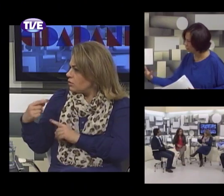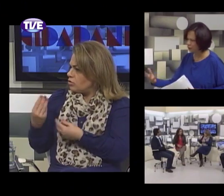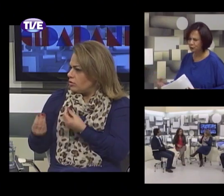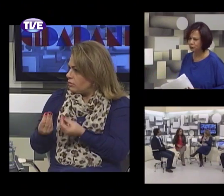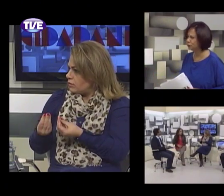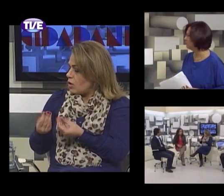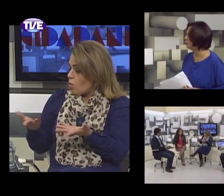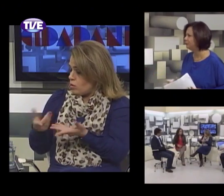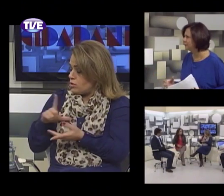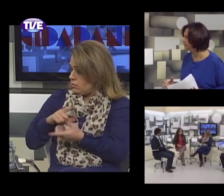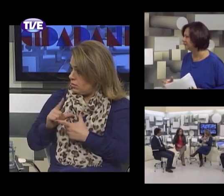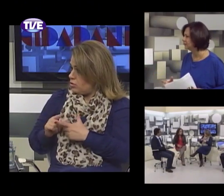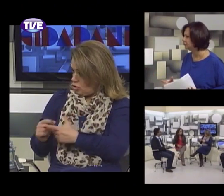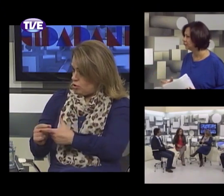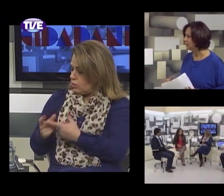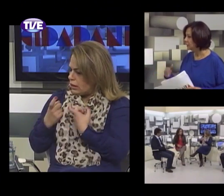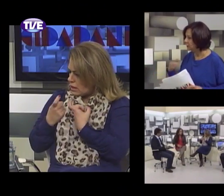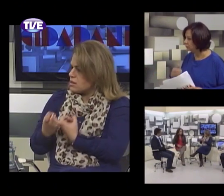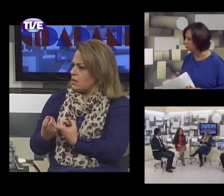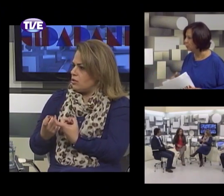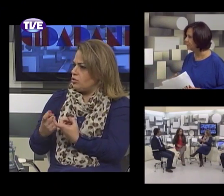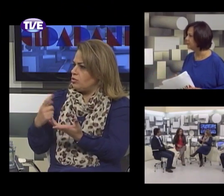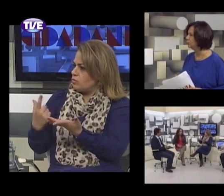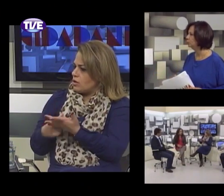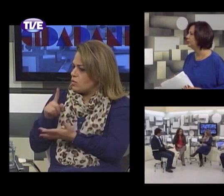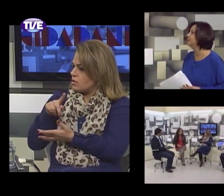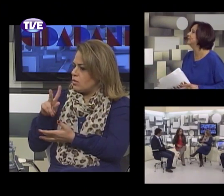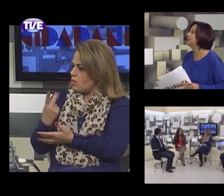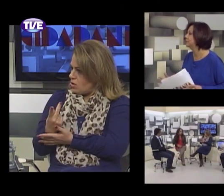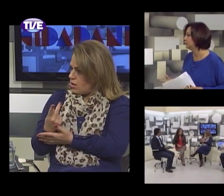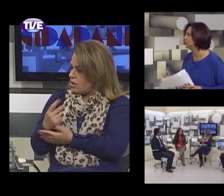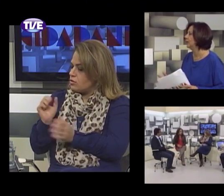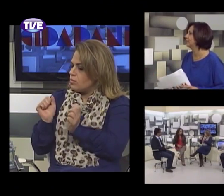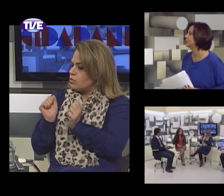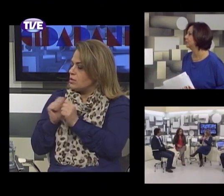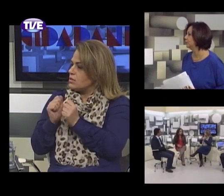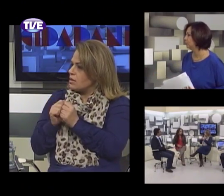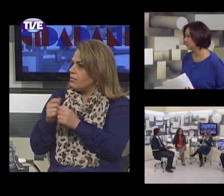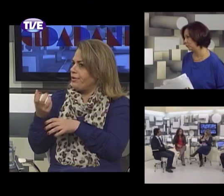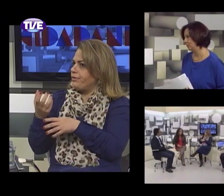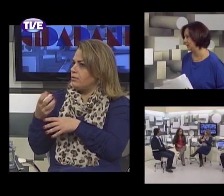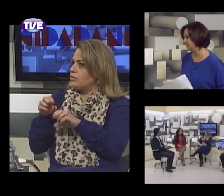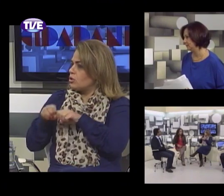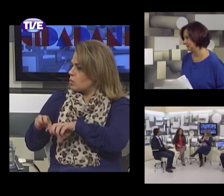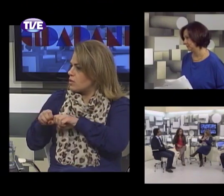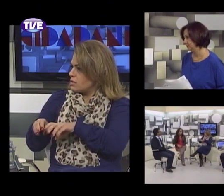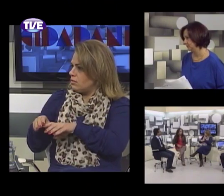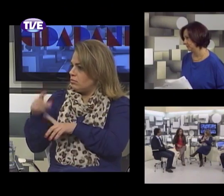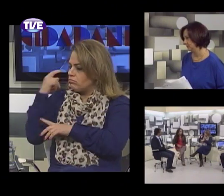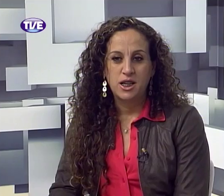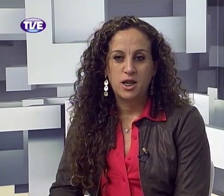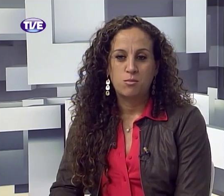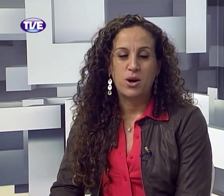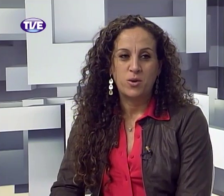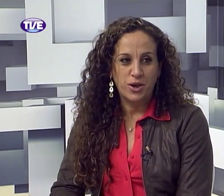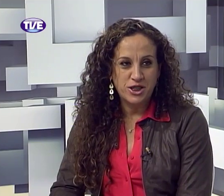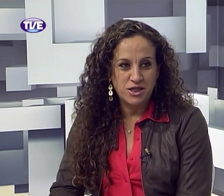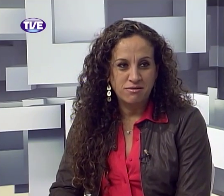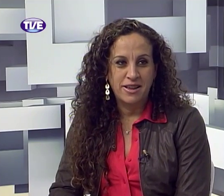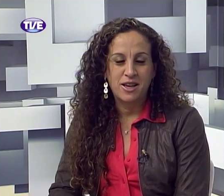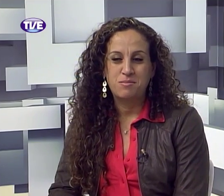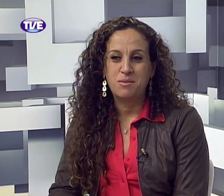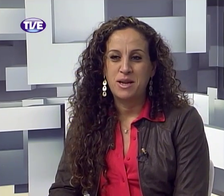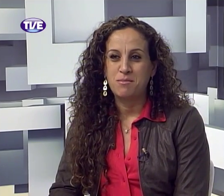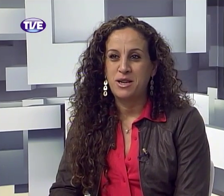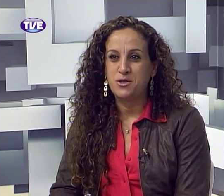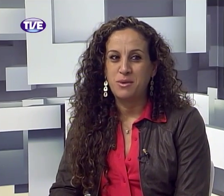fez um artigo, tudo é muito interessante, sobre o sistema de educação para surdos em nosso país. Boa